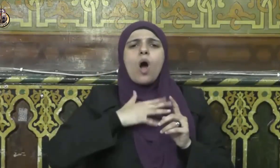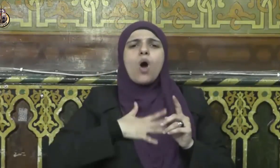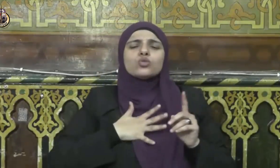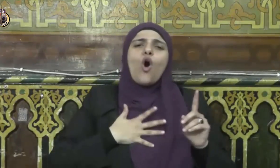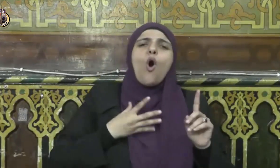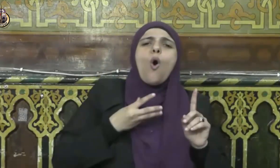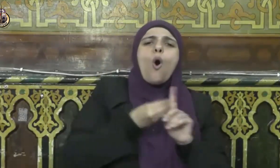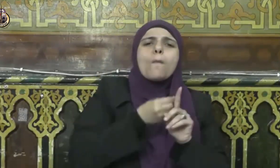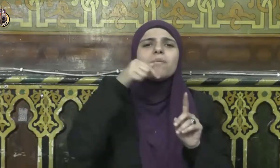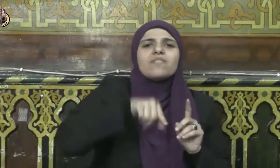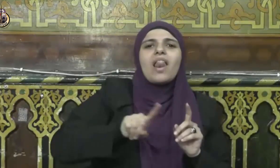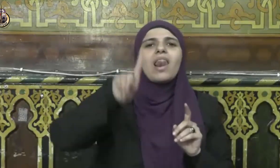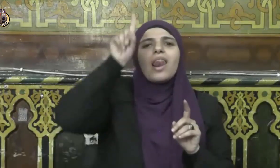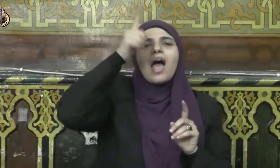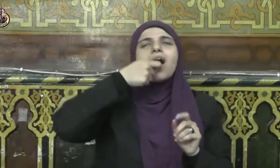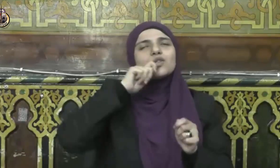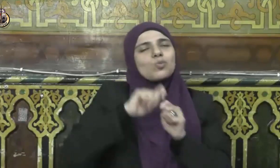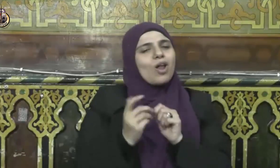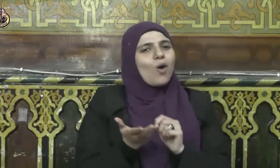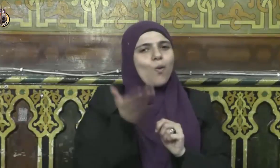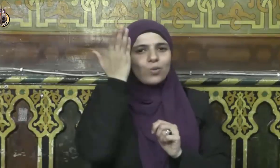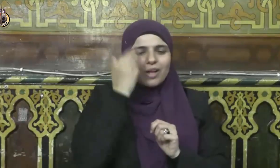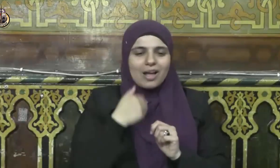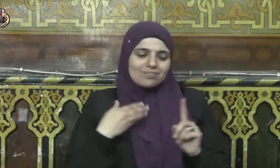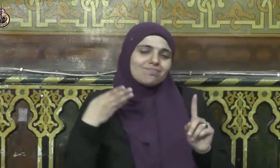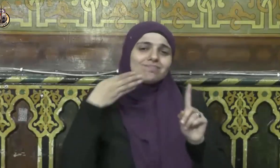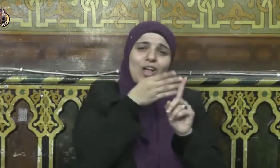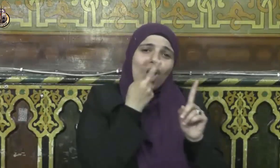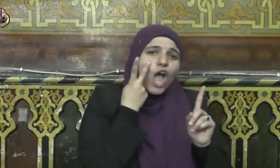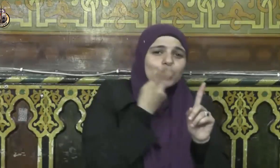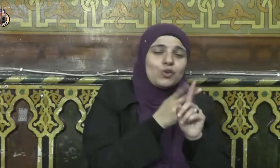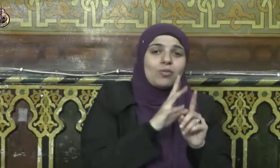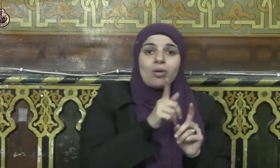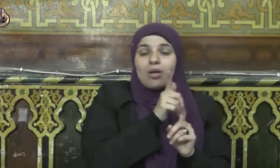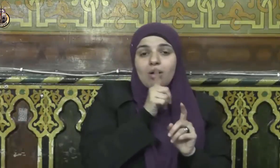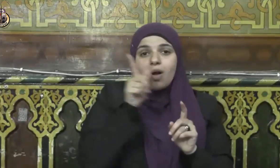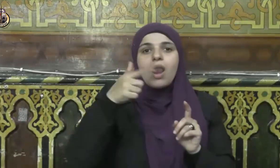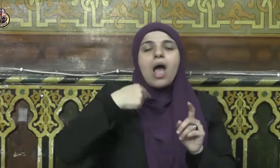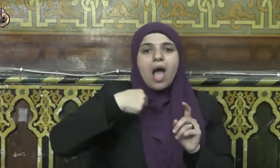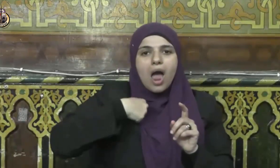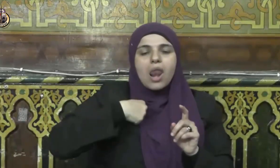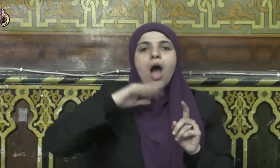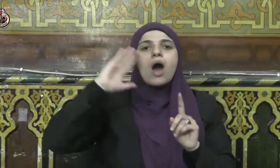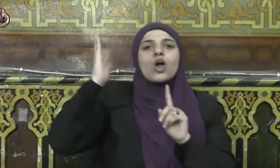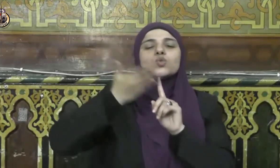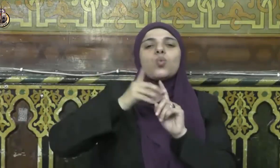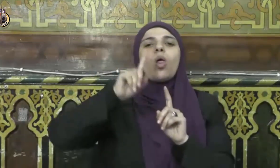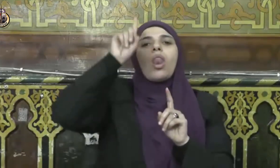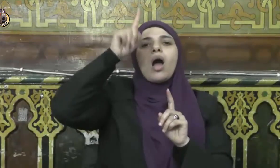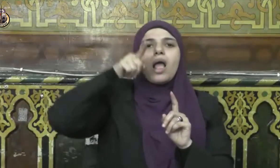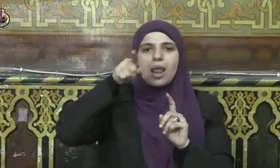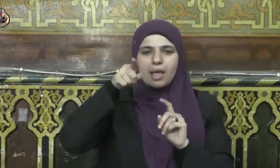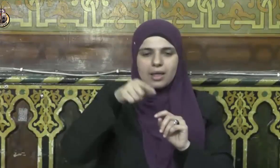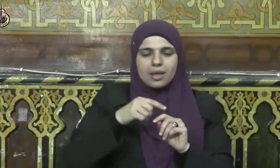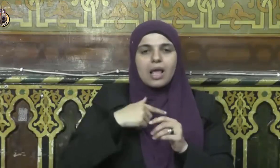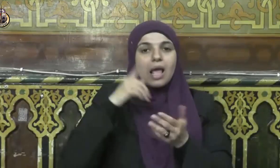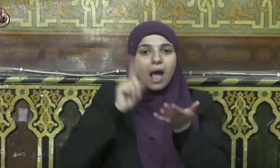أني أحببته في الله عز وجل. قال: فإني رسول الله إليك